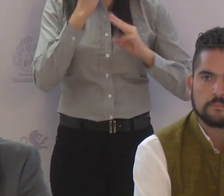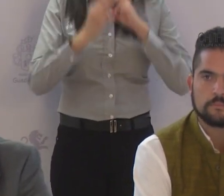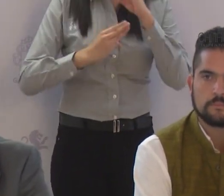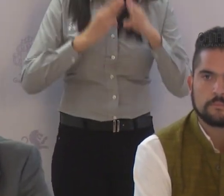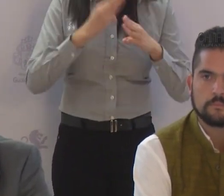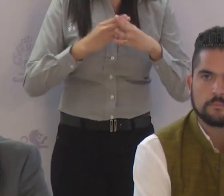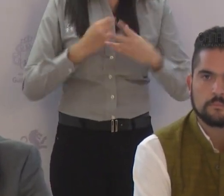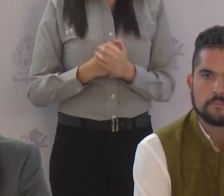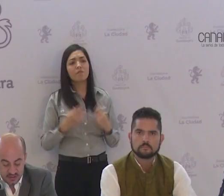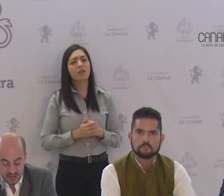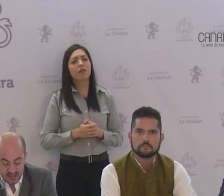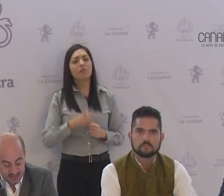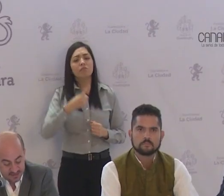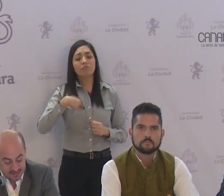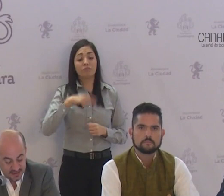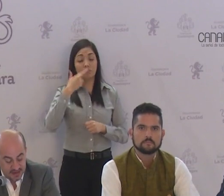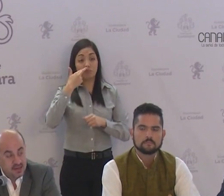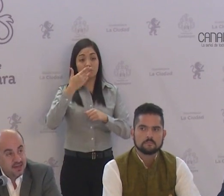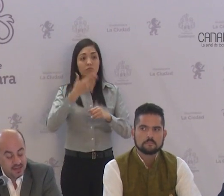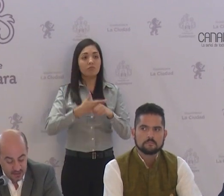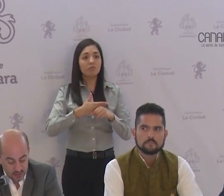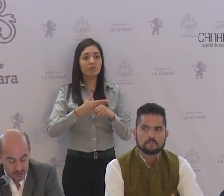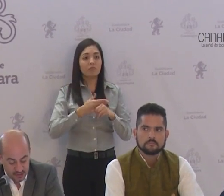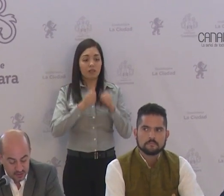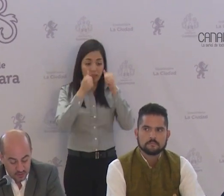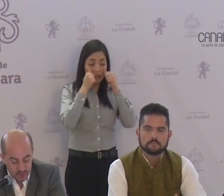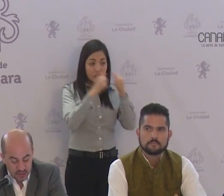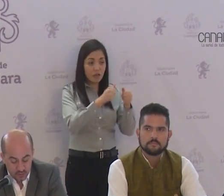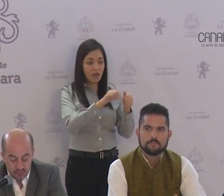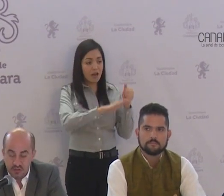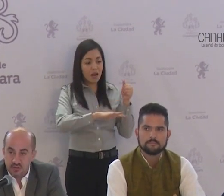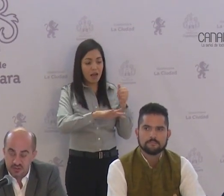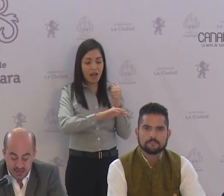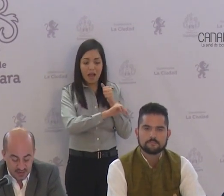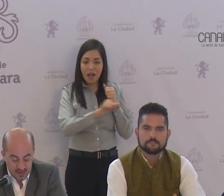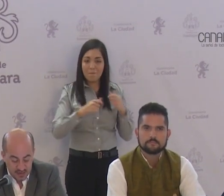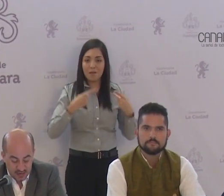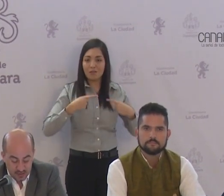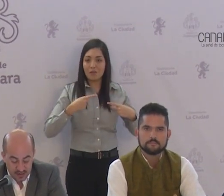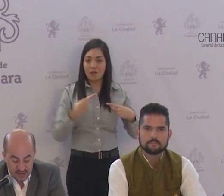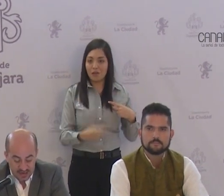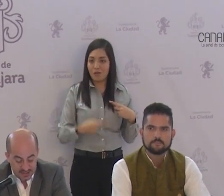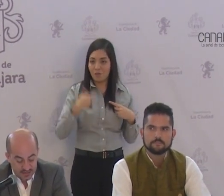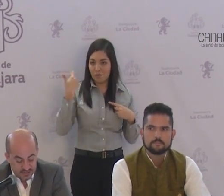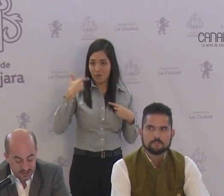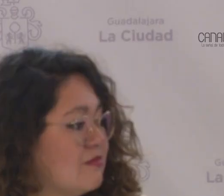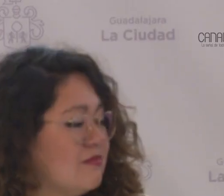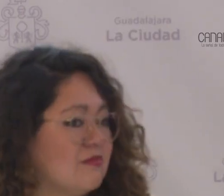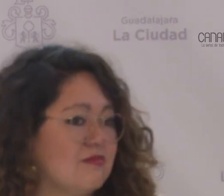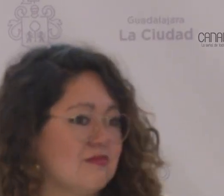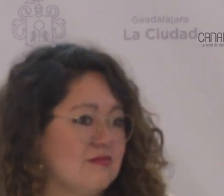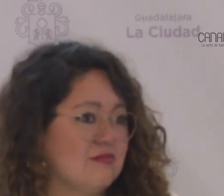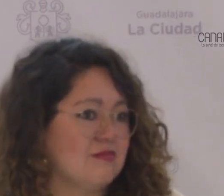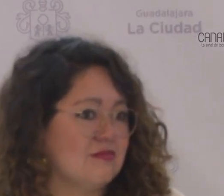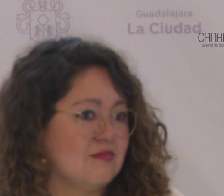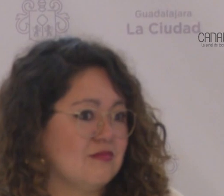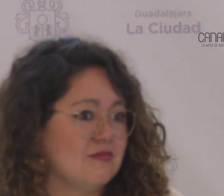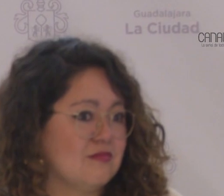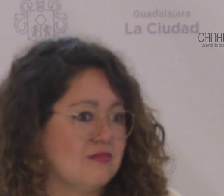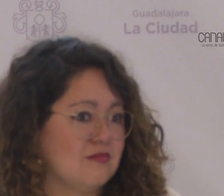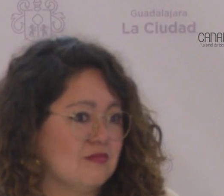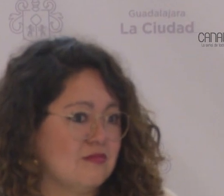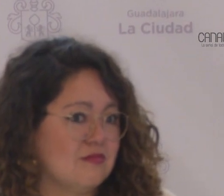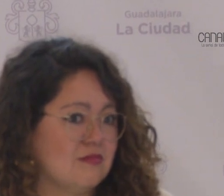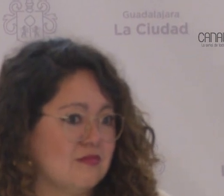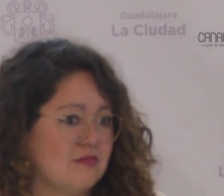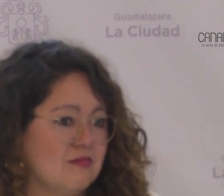presidente municipal Ismael del Toro, con esta intervención inicia el programa de restauración de ciclovías y a la postre la construcción de nuevas rutas